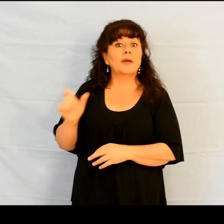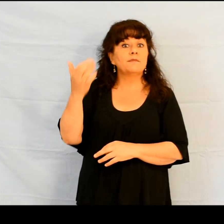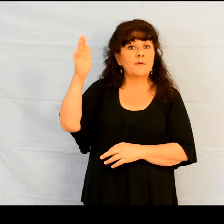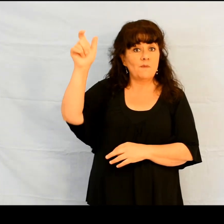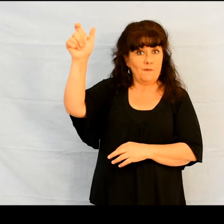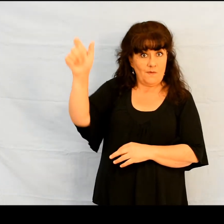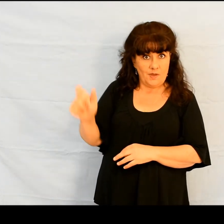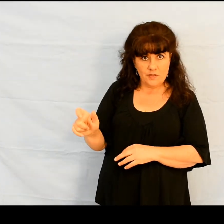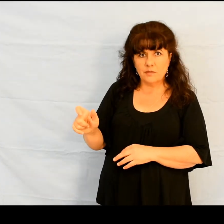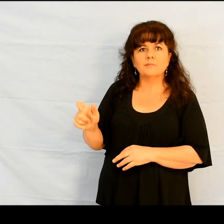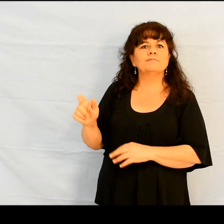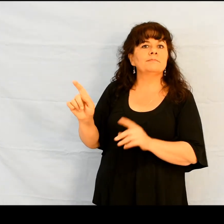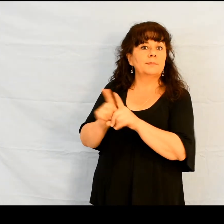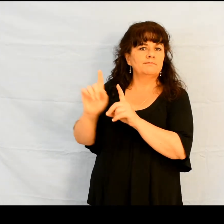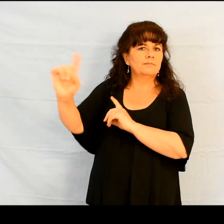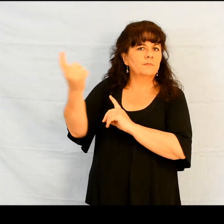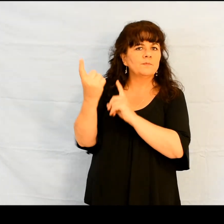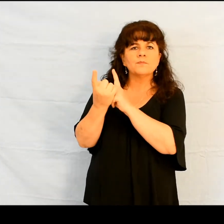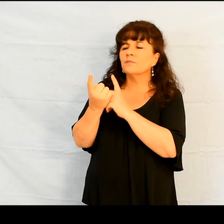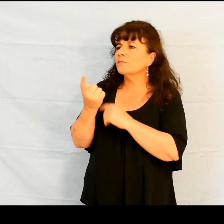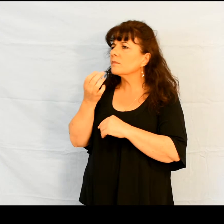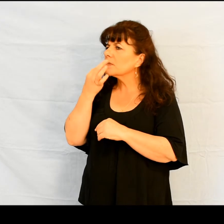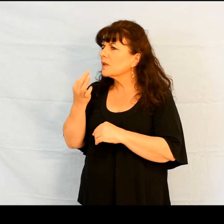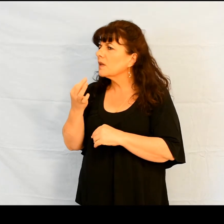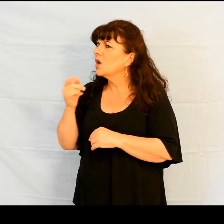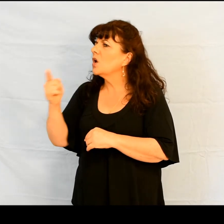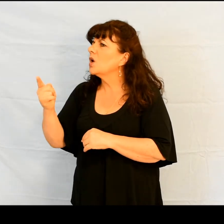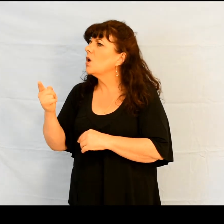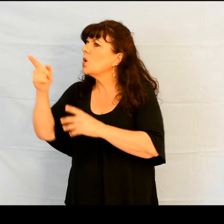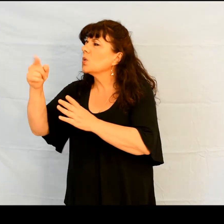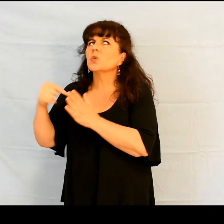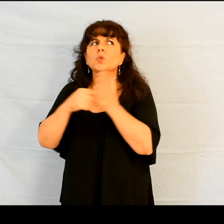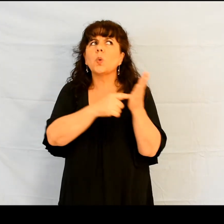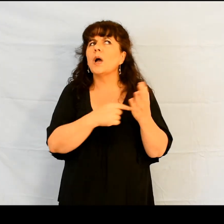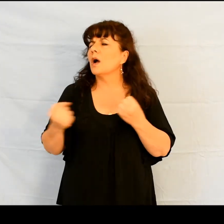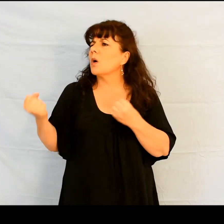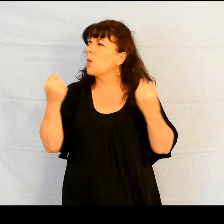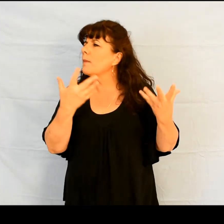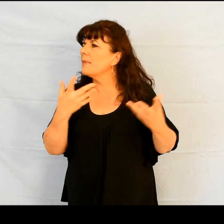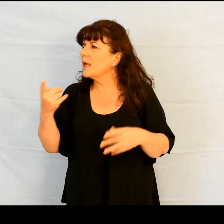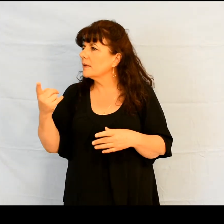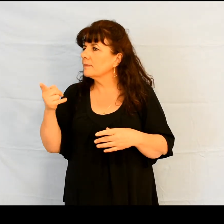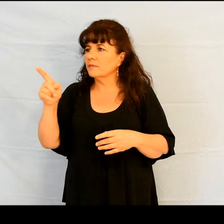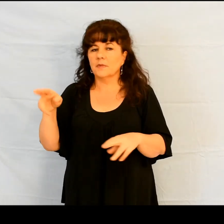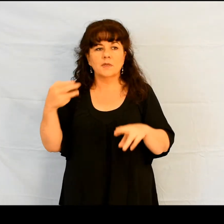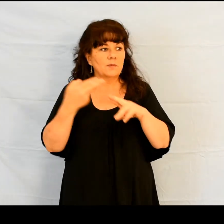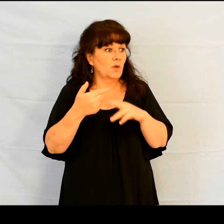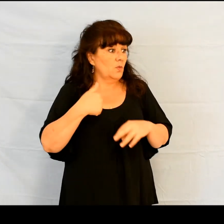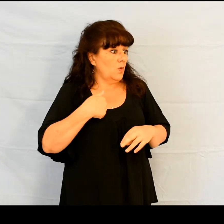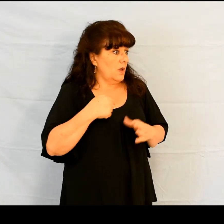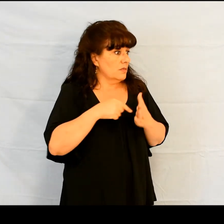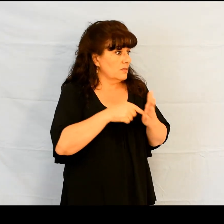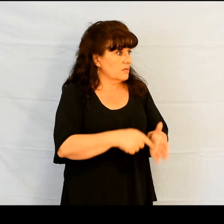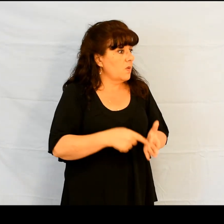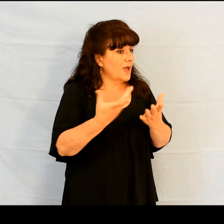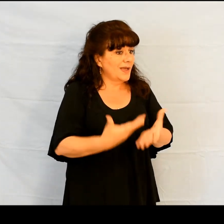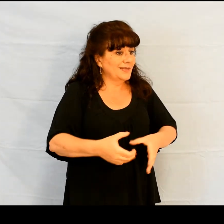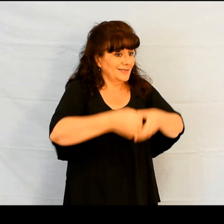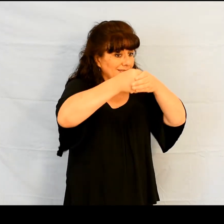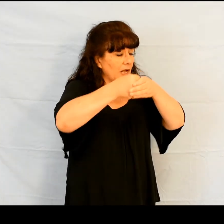« Et toi, combien dois-tu » Il répondit, « 100 sacs de blé. » Le gérant lui dit, «